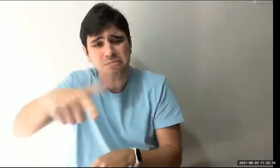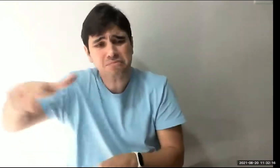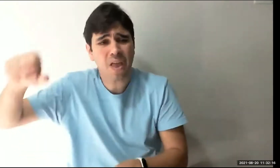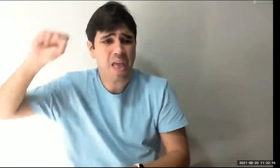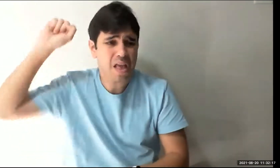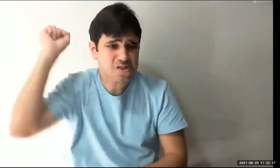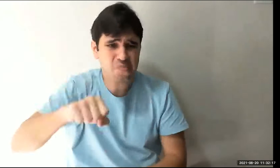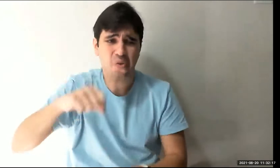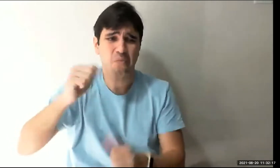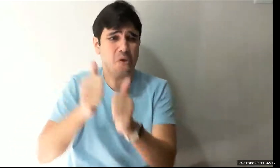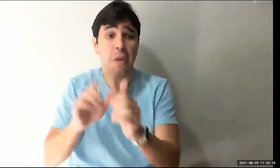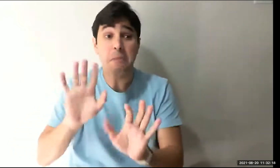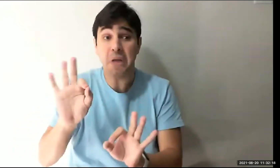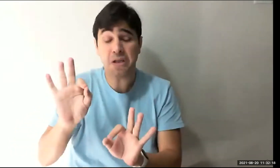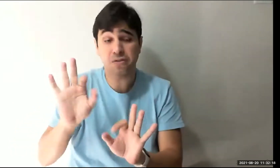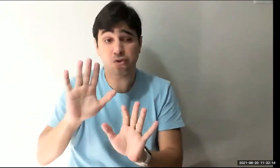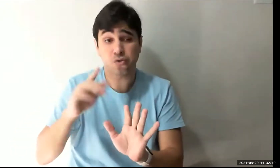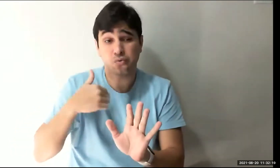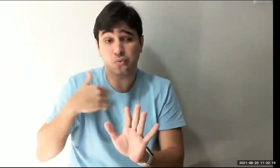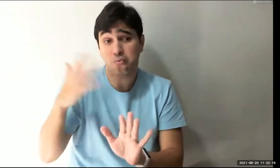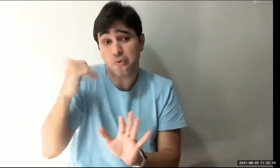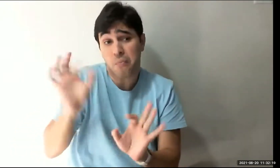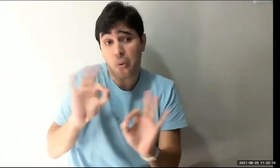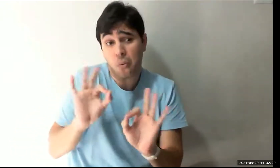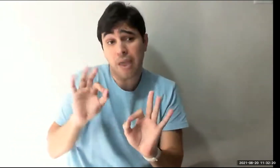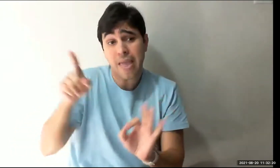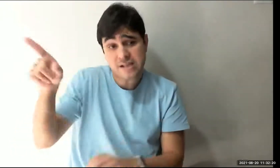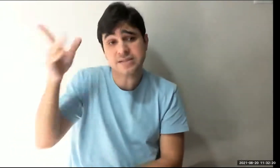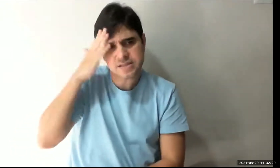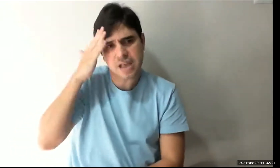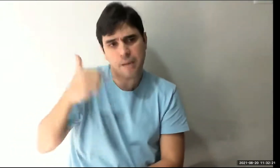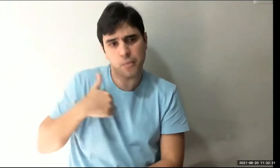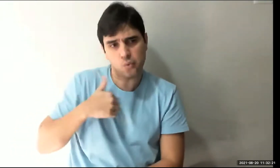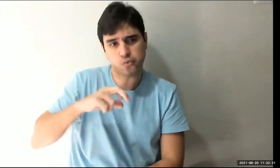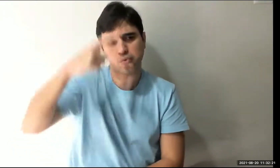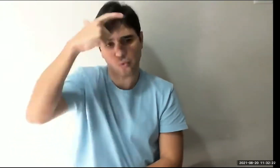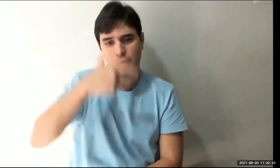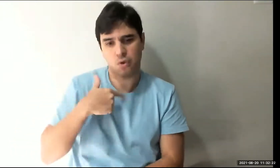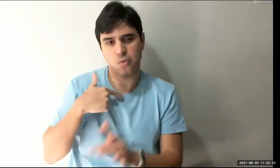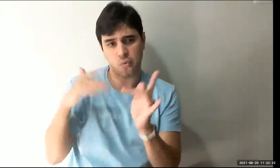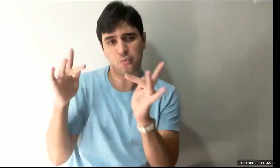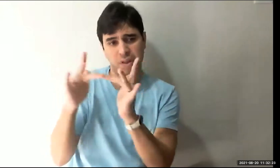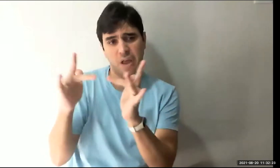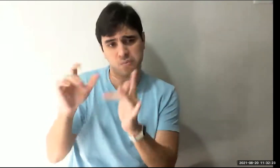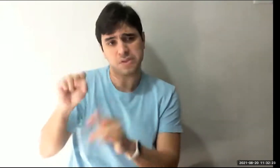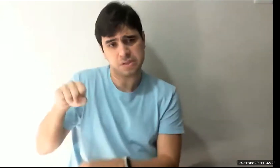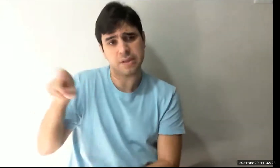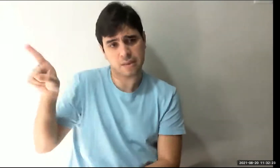alunos surdos. Pode ser outros esportes, assim, sem problemas, como o handball que eu mencionei antes, mas o meu